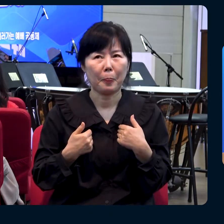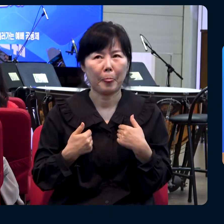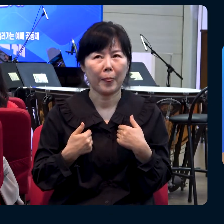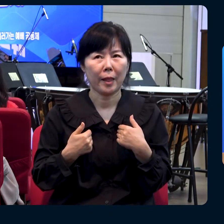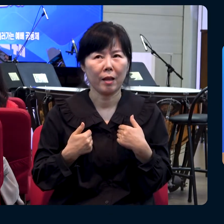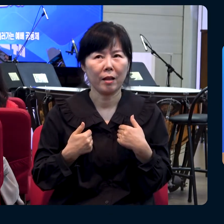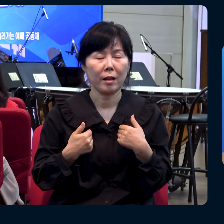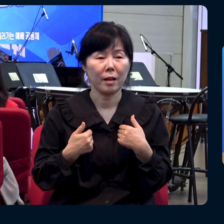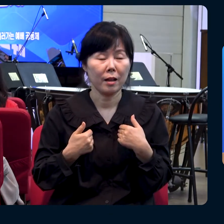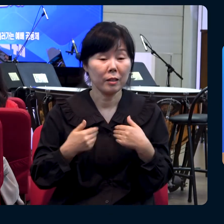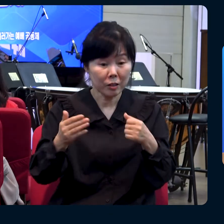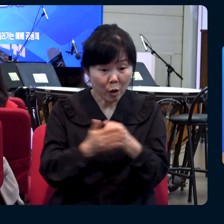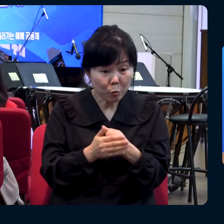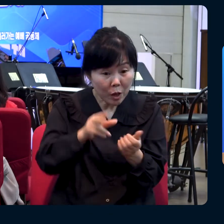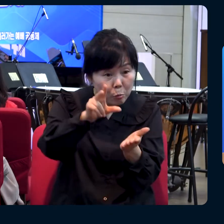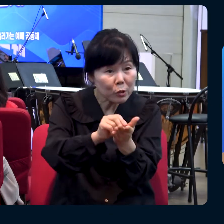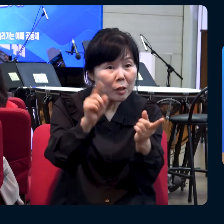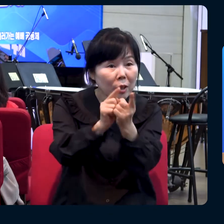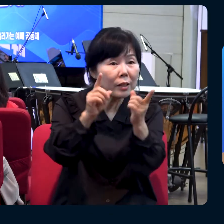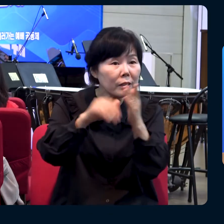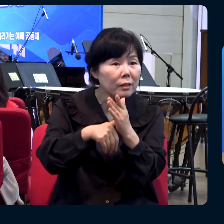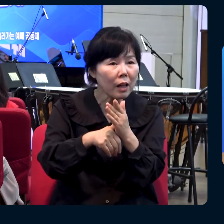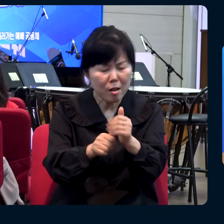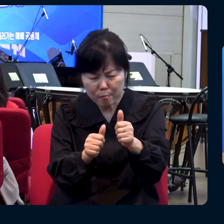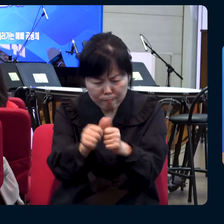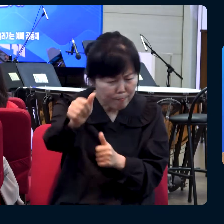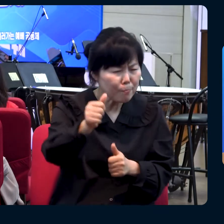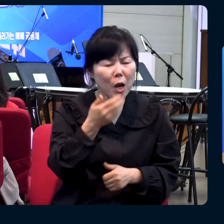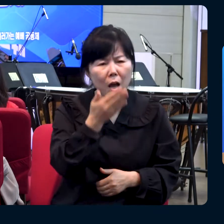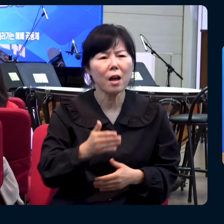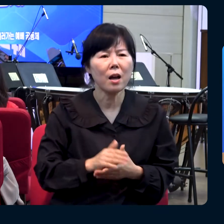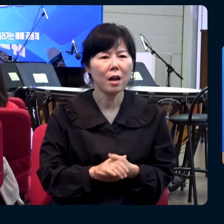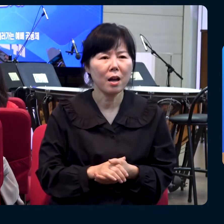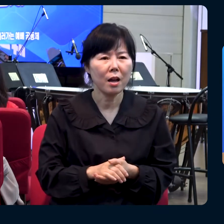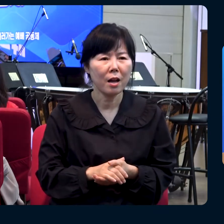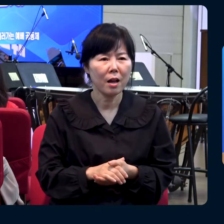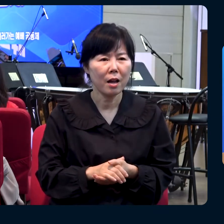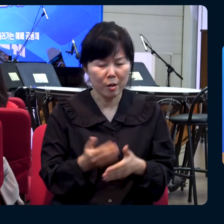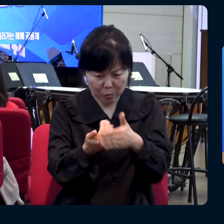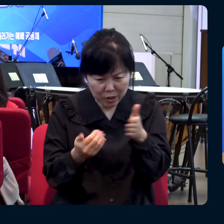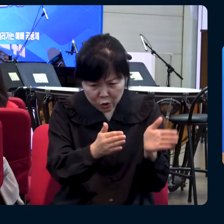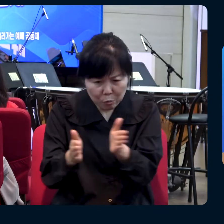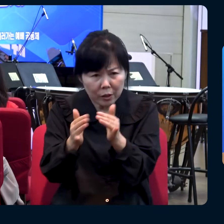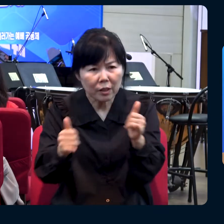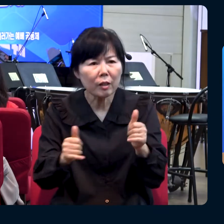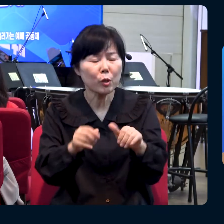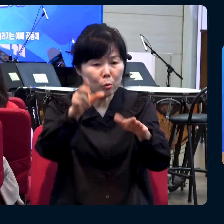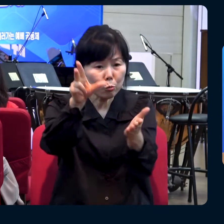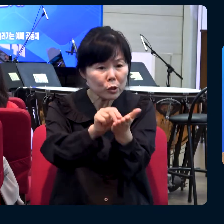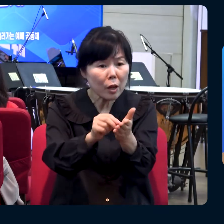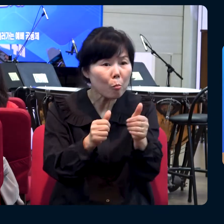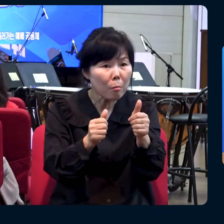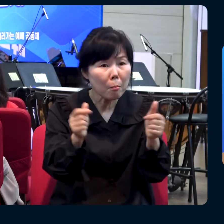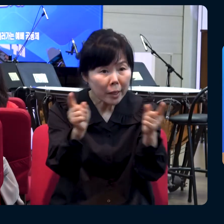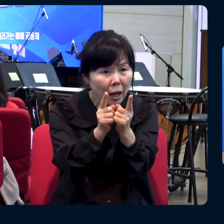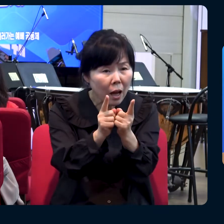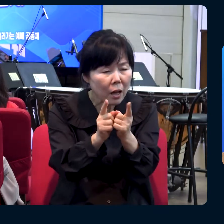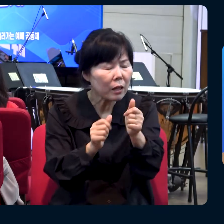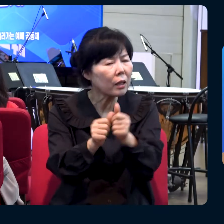그런 사람이 문제를 만났을 때도 이길 줄로 믿습니다. 어떤 사람이 정말 예배자가 될 수 있냐면,